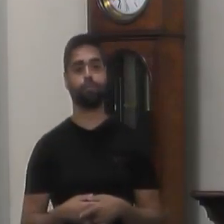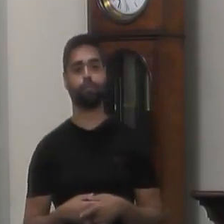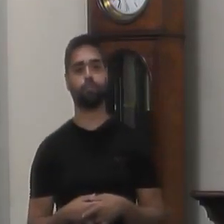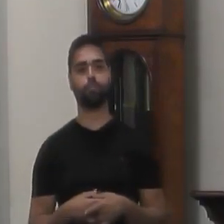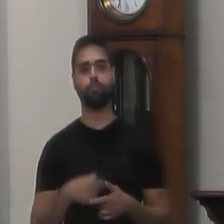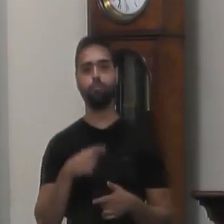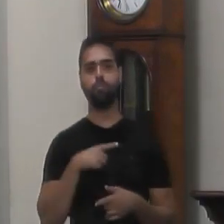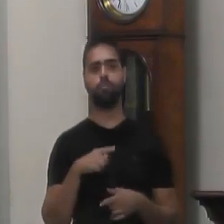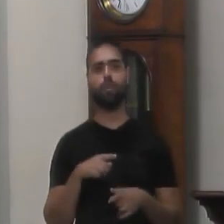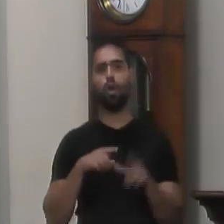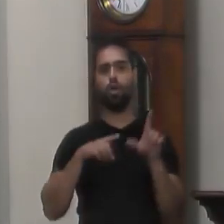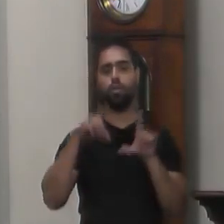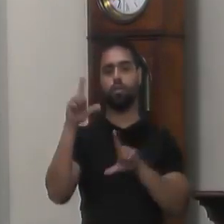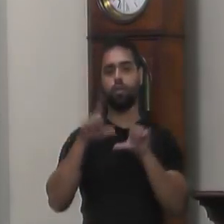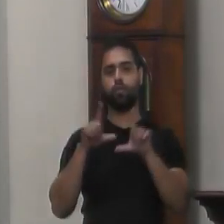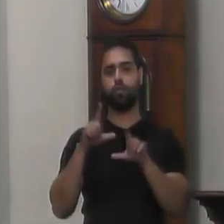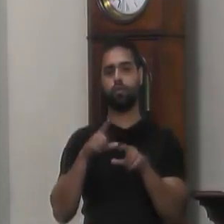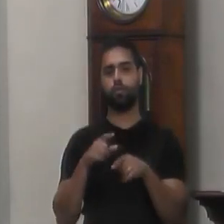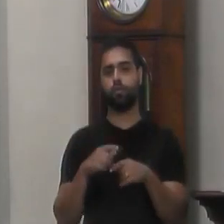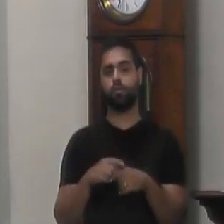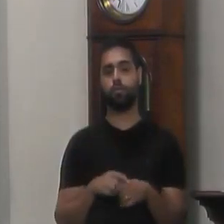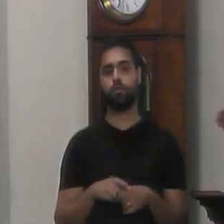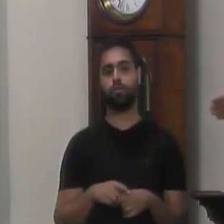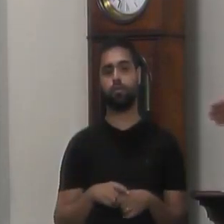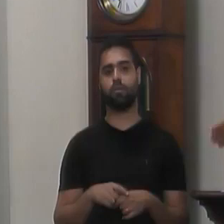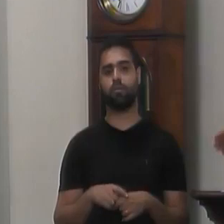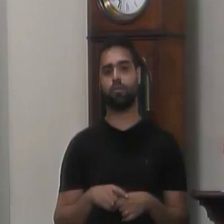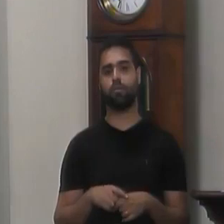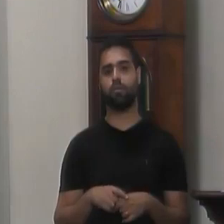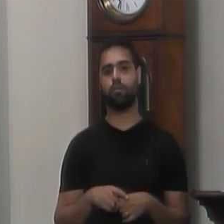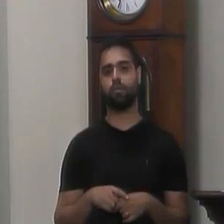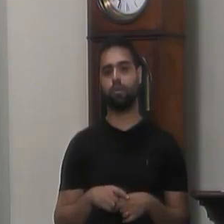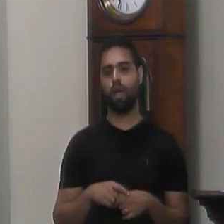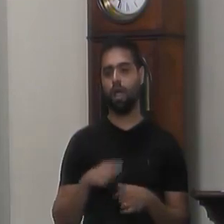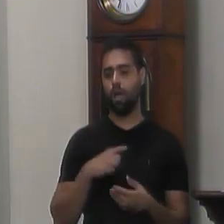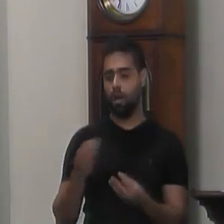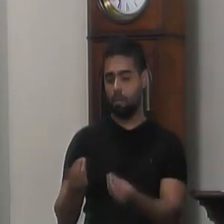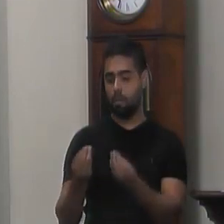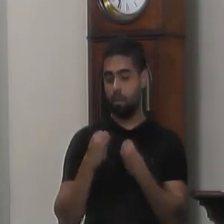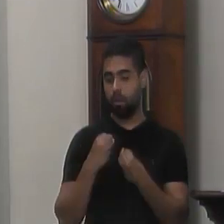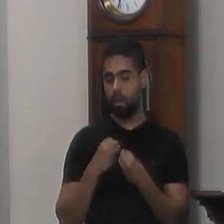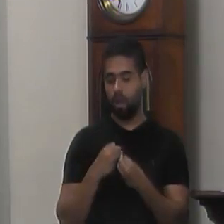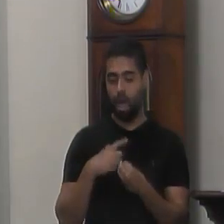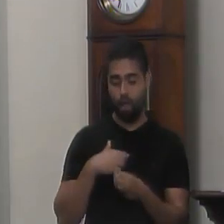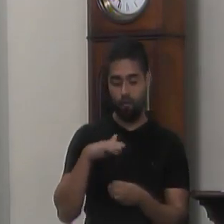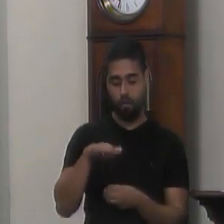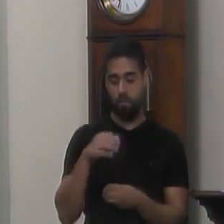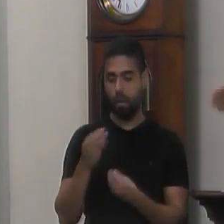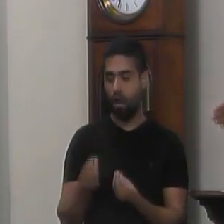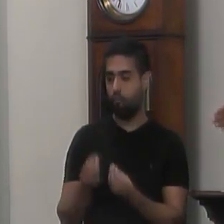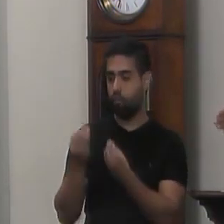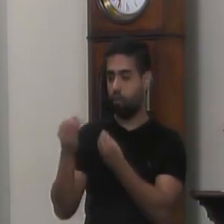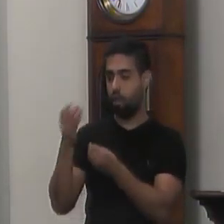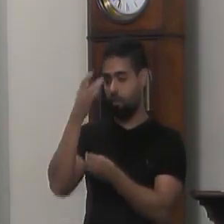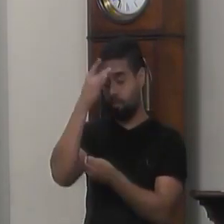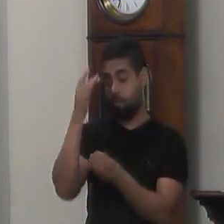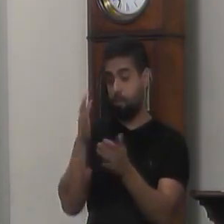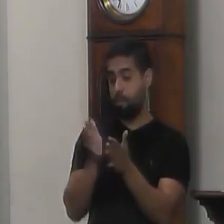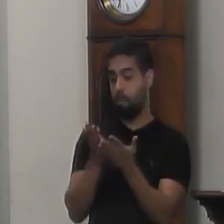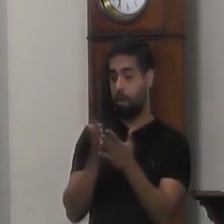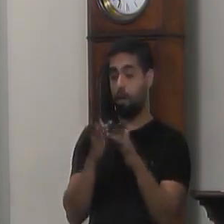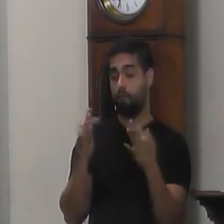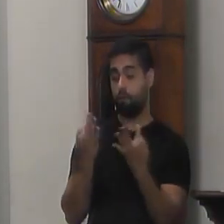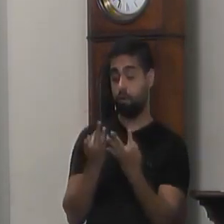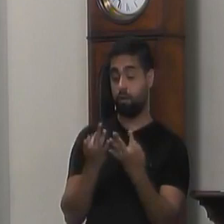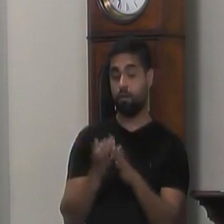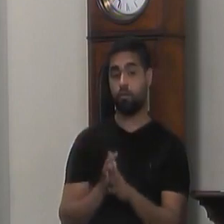uma televisão, está em cima lá da mesa de sinuca lá que eu ganhei. Eu vou pegar, vou doar, já vou doar para uma família que